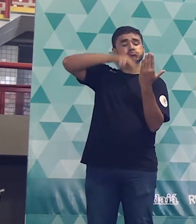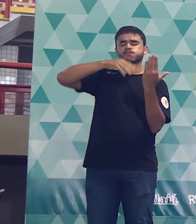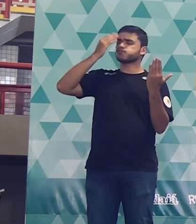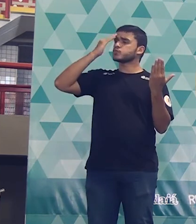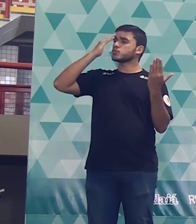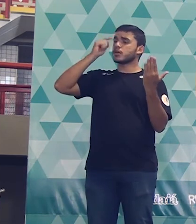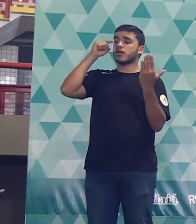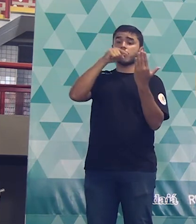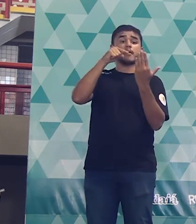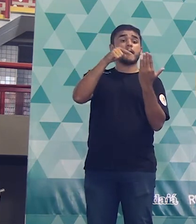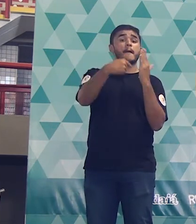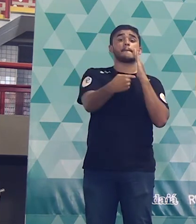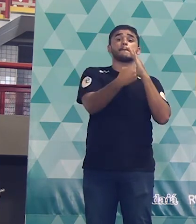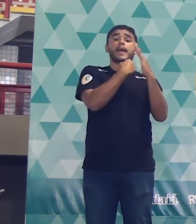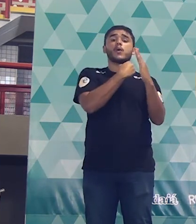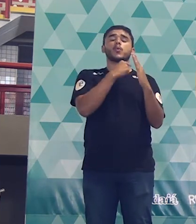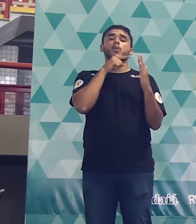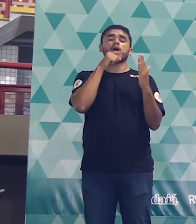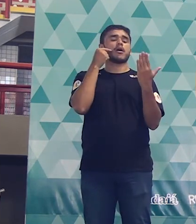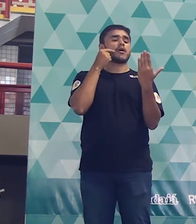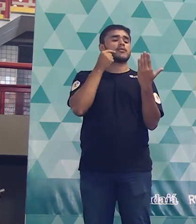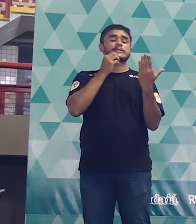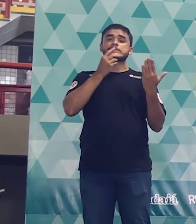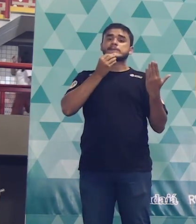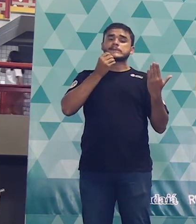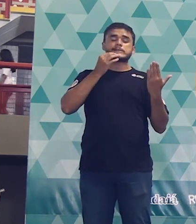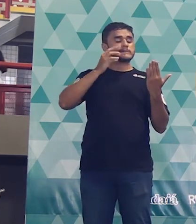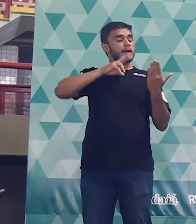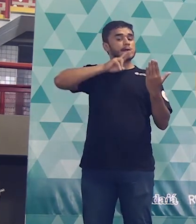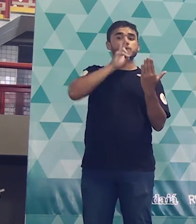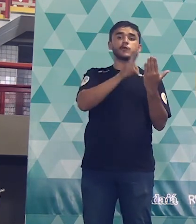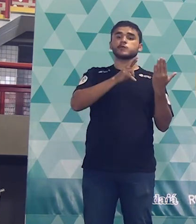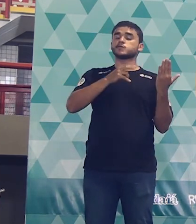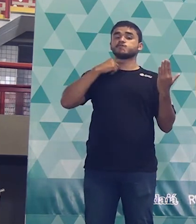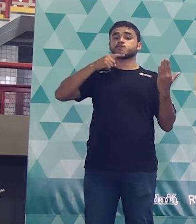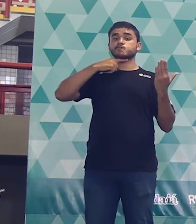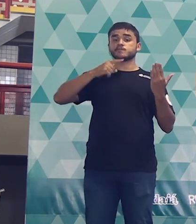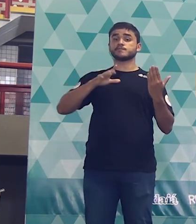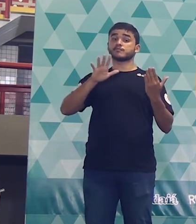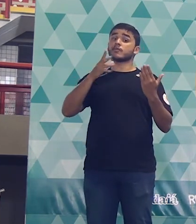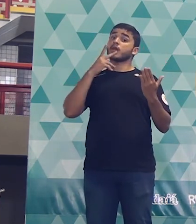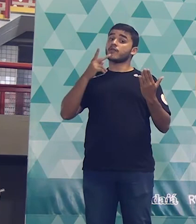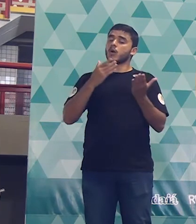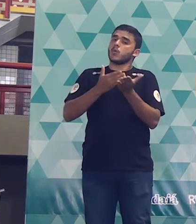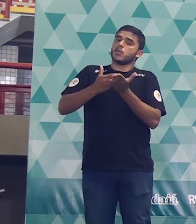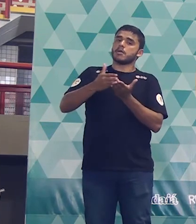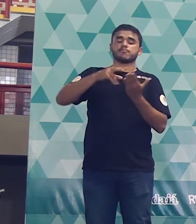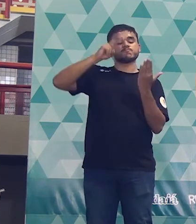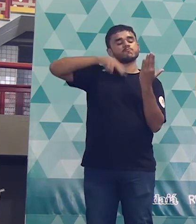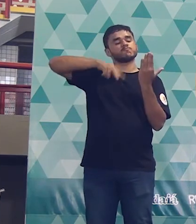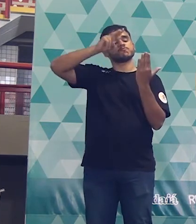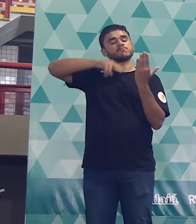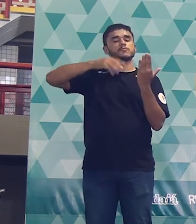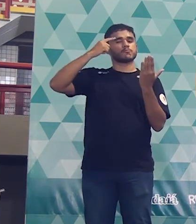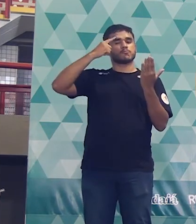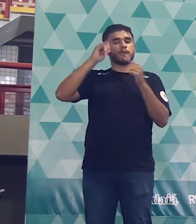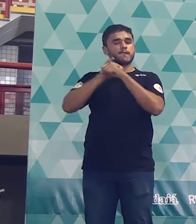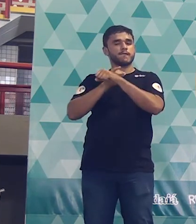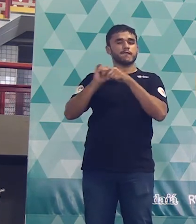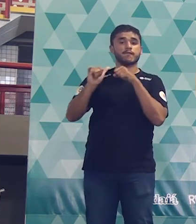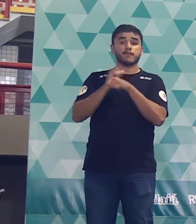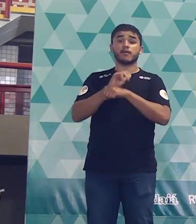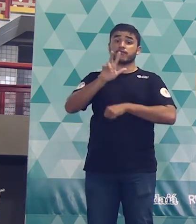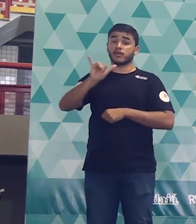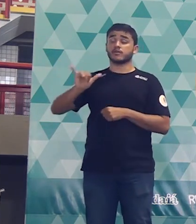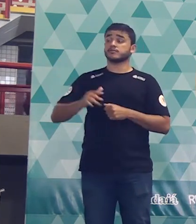que o comando da questão está pedindo, por exemplo. É nesse contexto que entram os procedimentos de leitura. Os procedimentos de